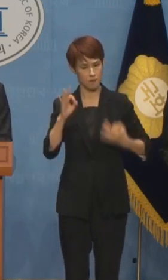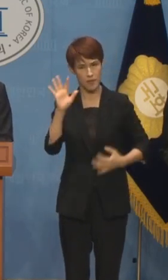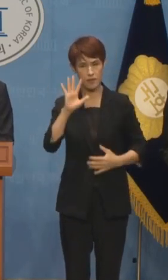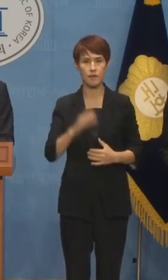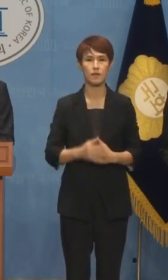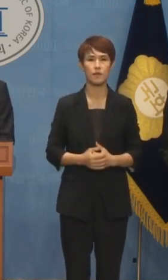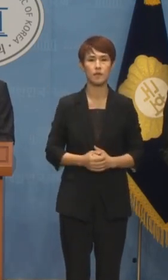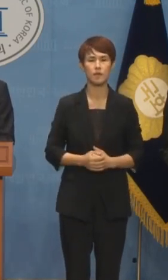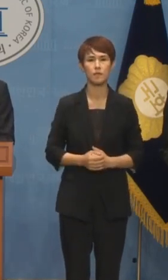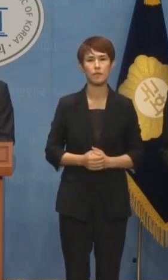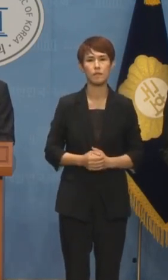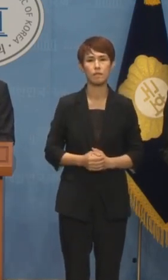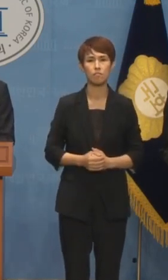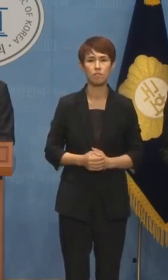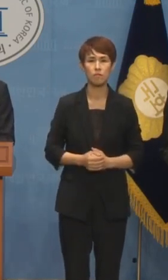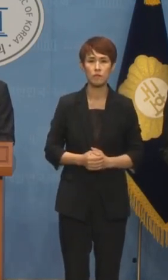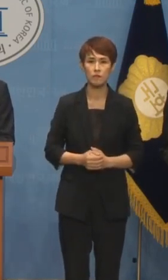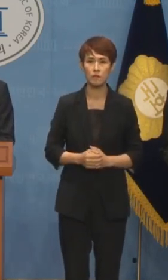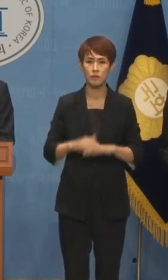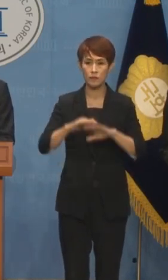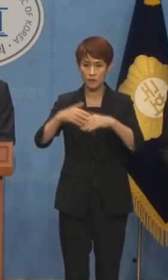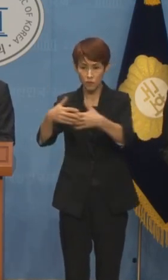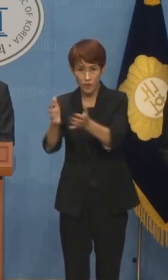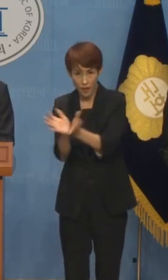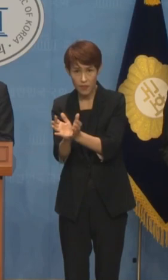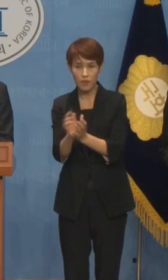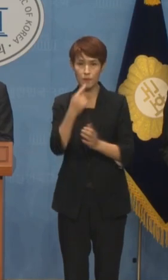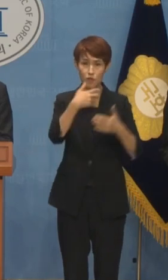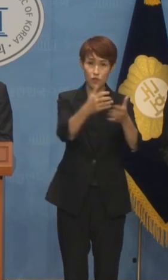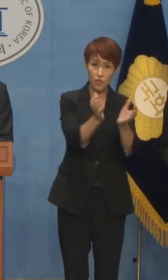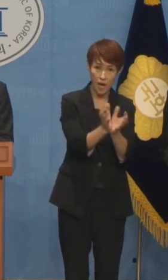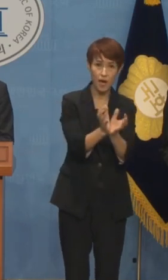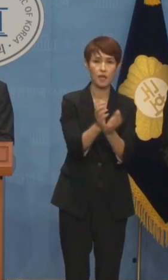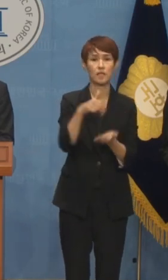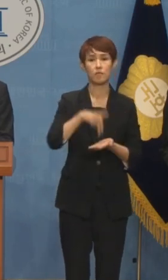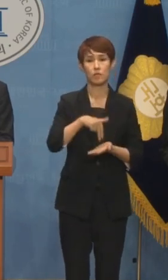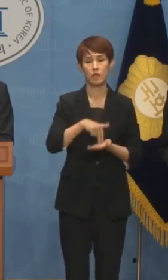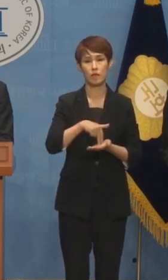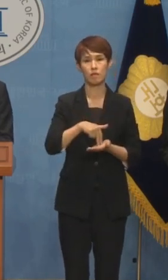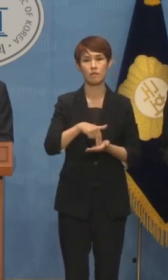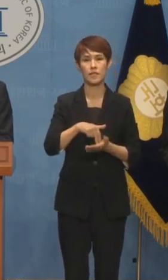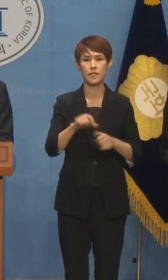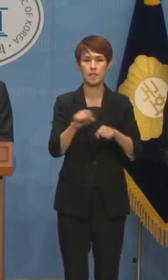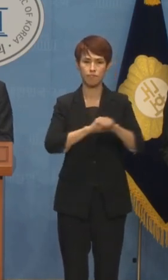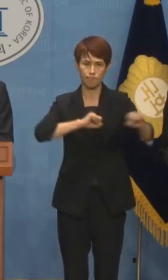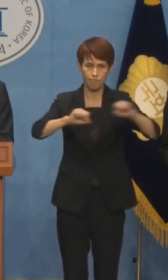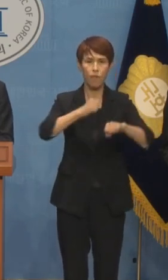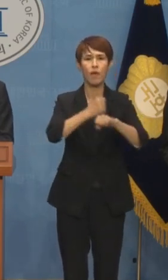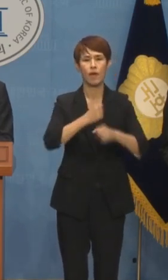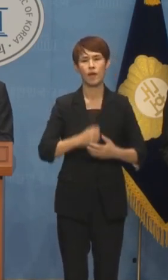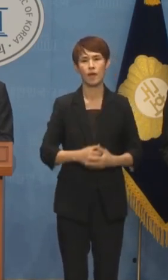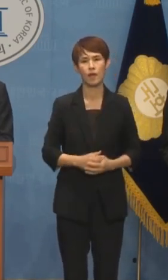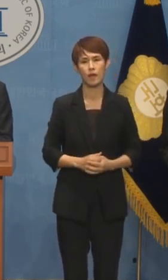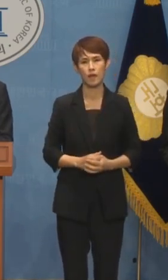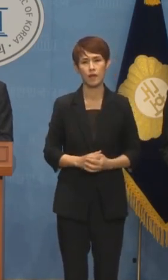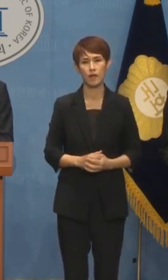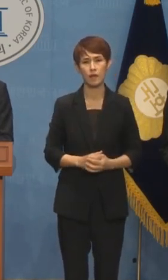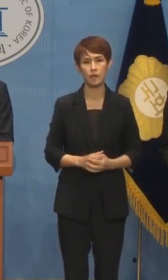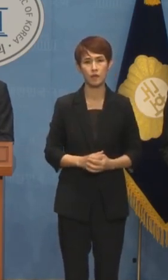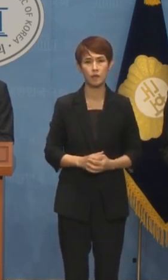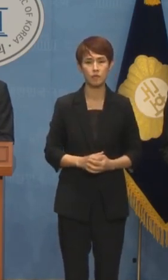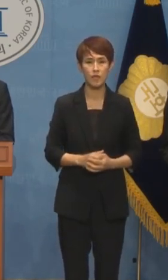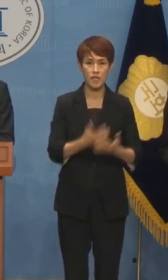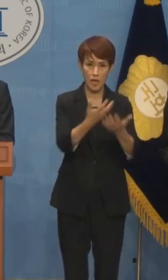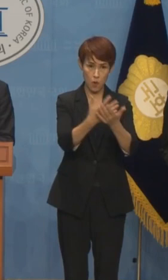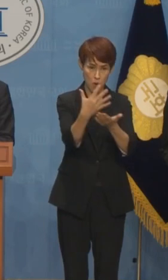않겠습니다. 대책단은 물론 더불어민주당 당 차원에서 특단의 조치를 취하겠습니다.